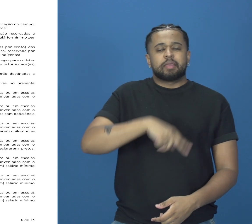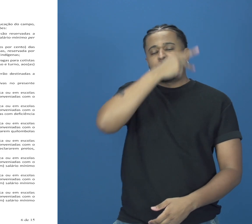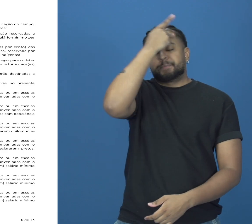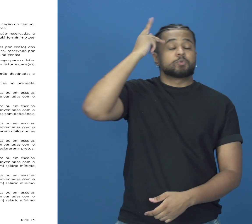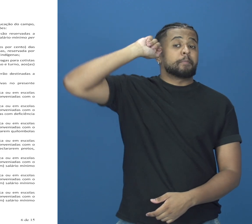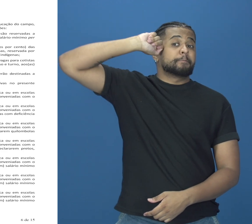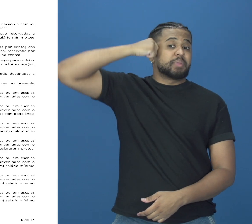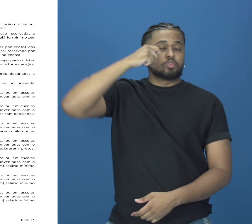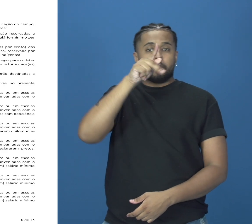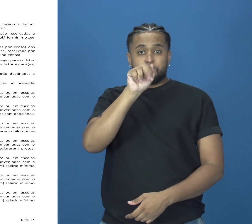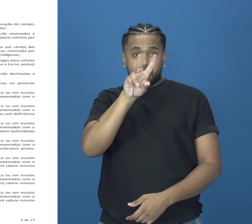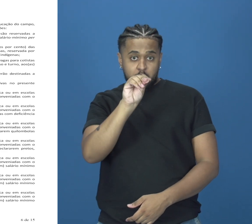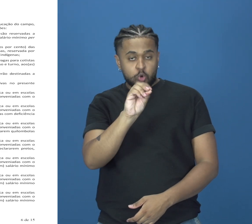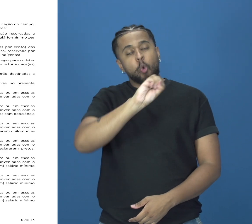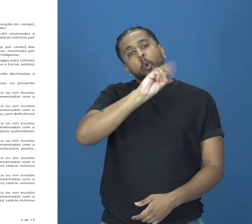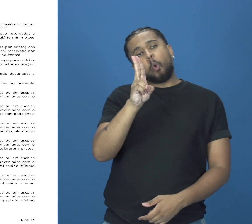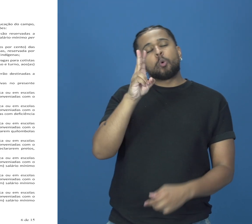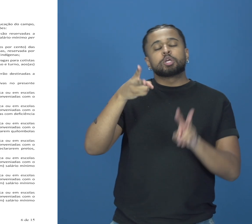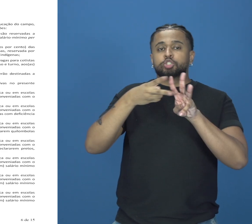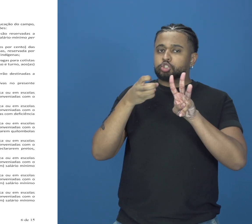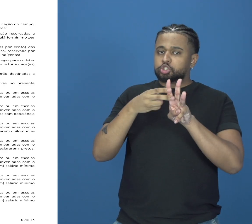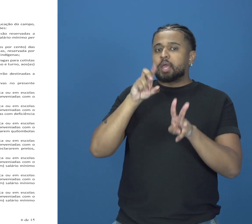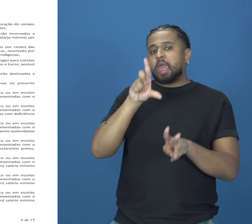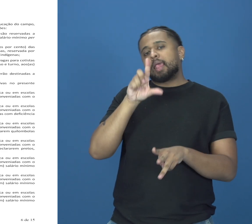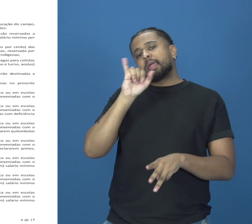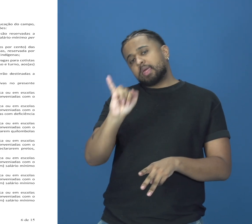autodeclararem pretos, pardos ou indígenas.